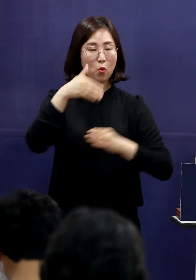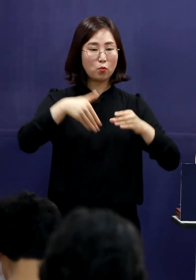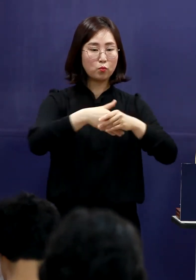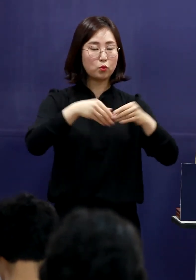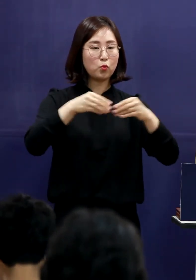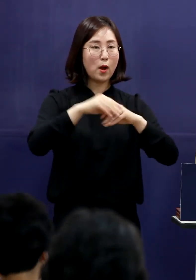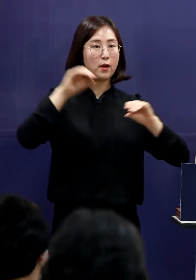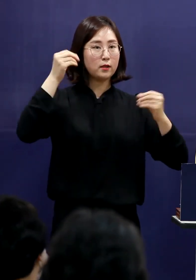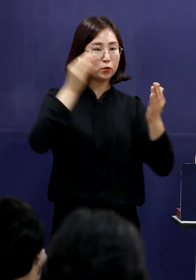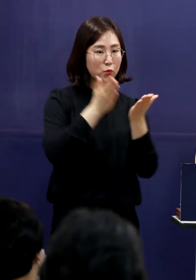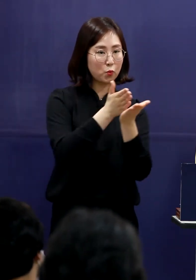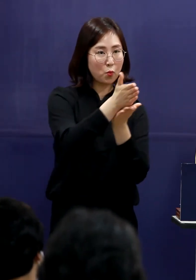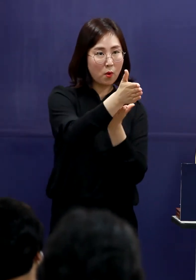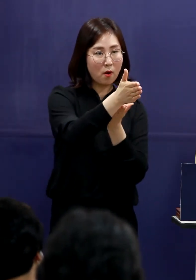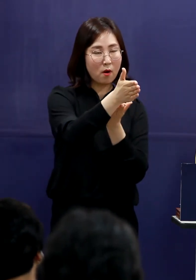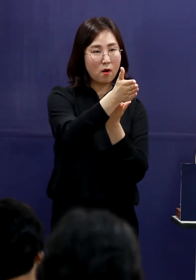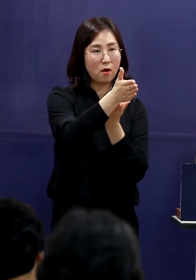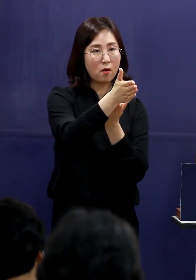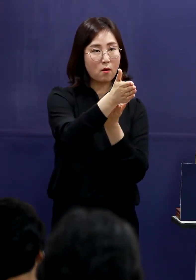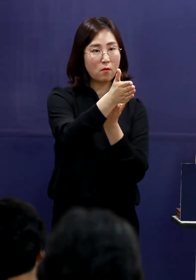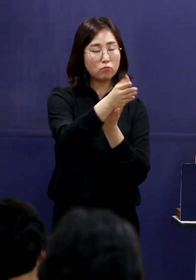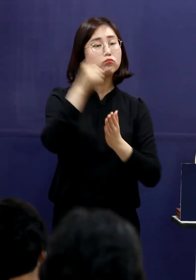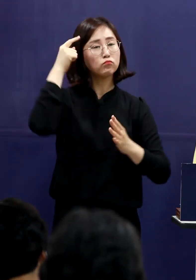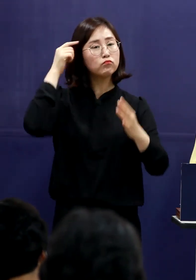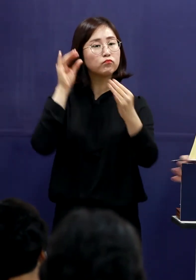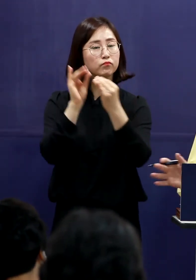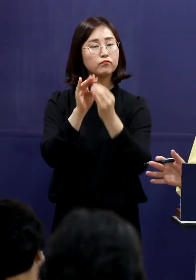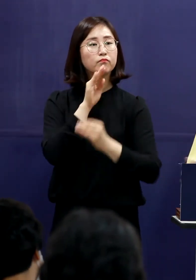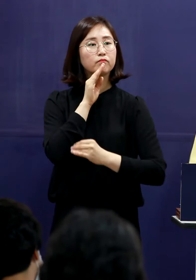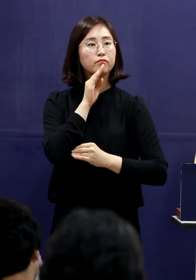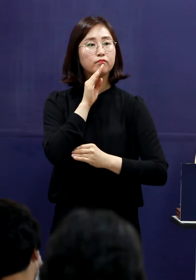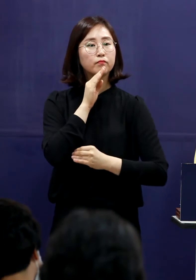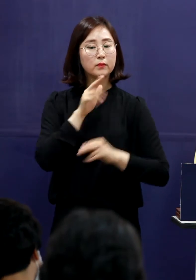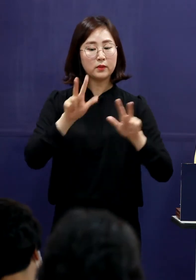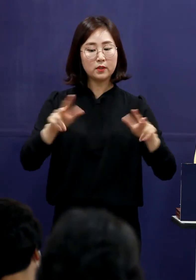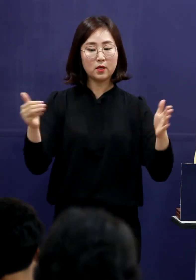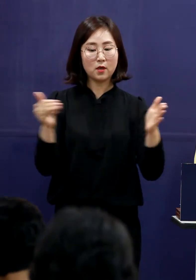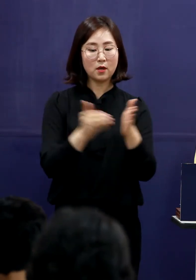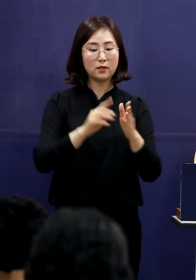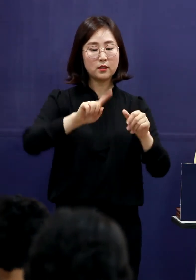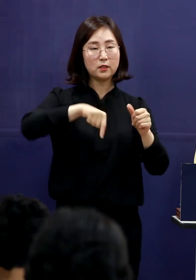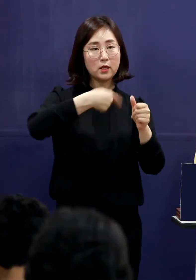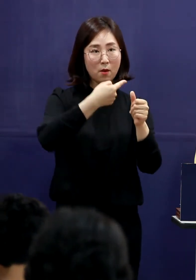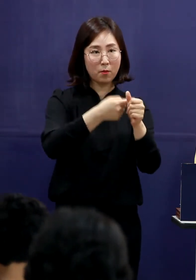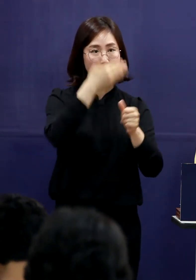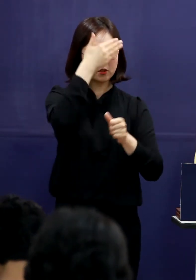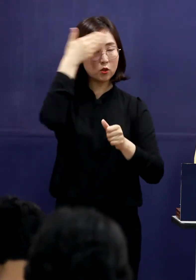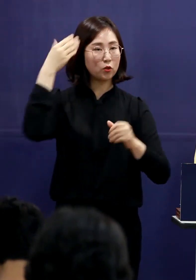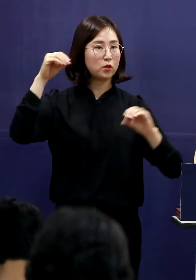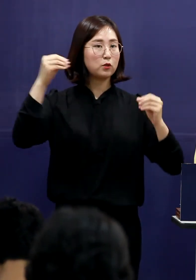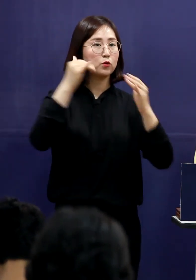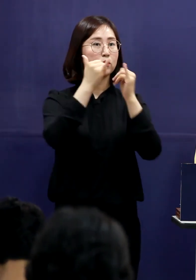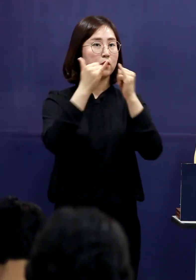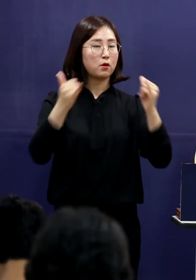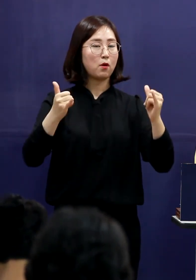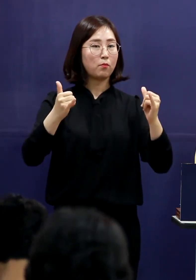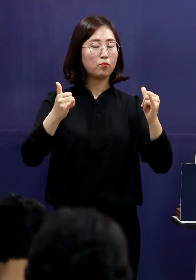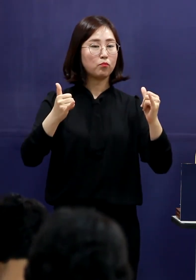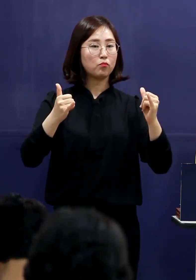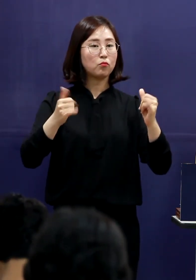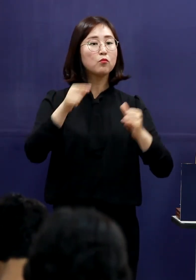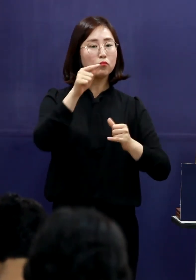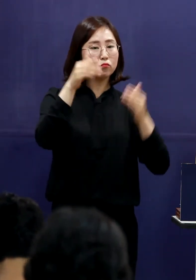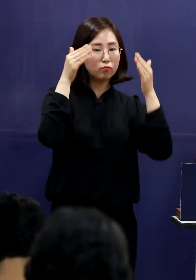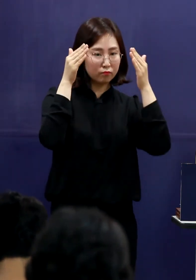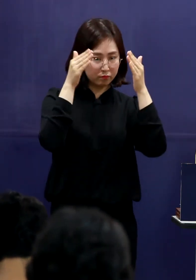문화예술과 이런 데도 그렇게 생각을 하고 있고 그동안 참여해 오신 청년 예술가들도 그 방향으로